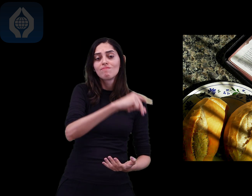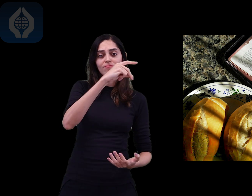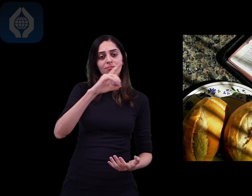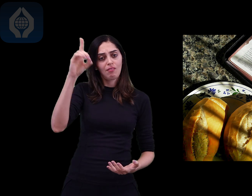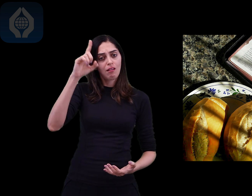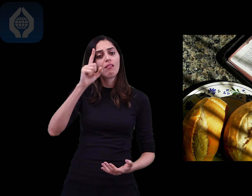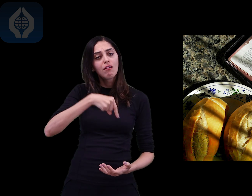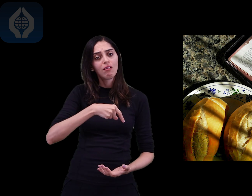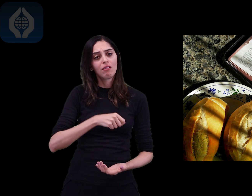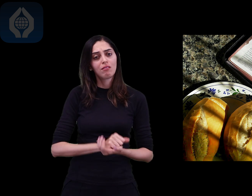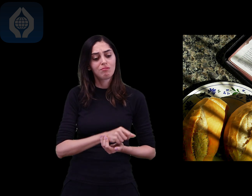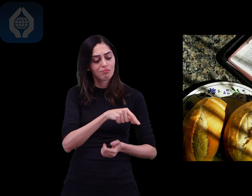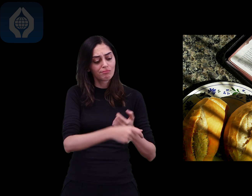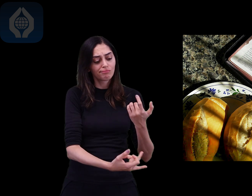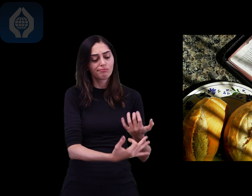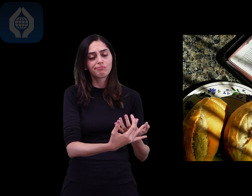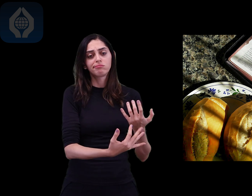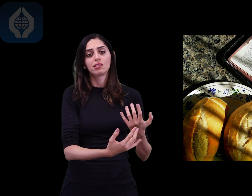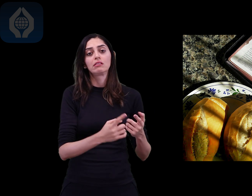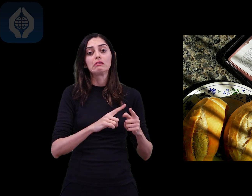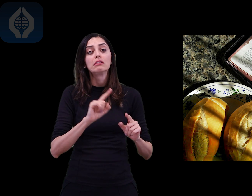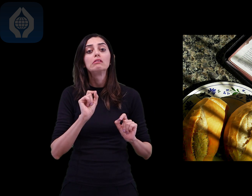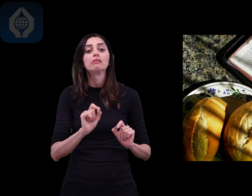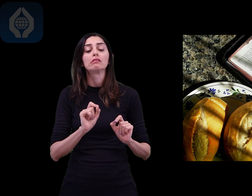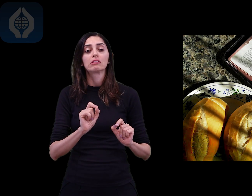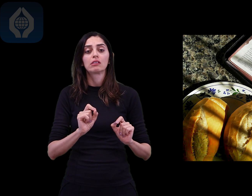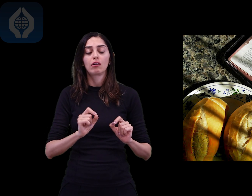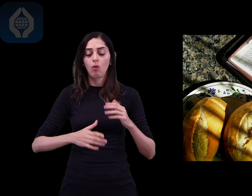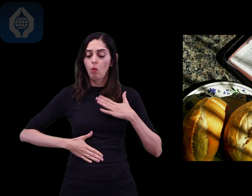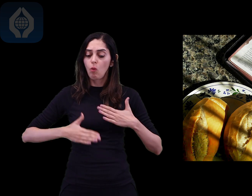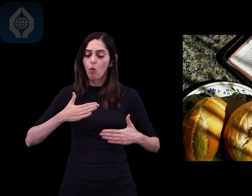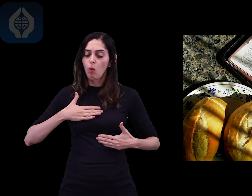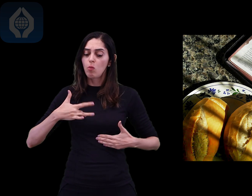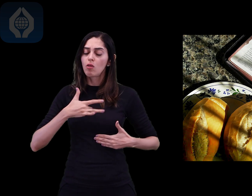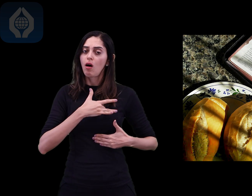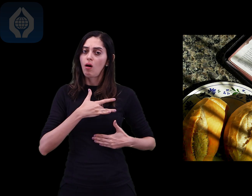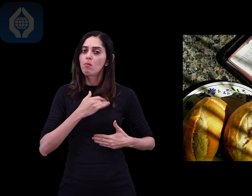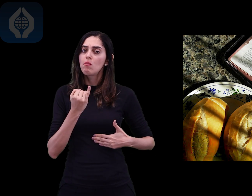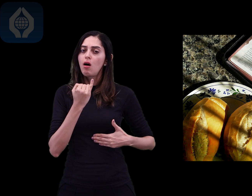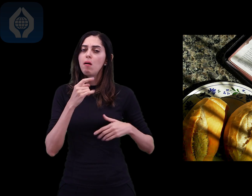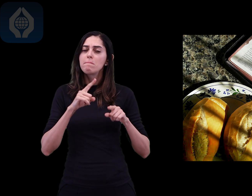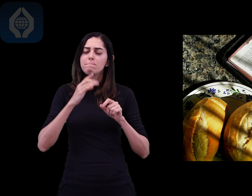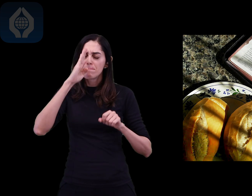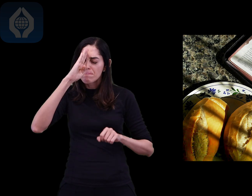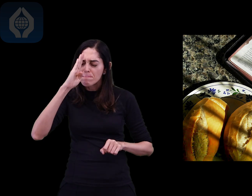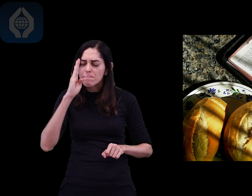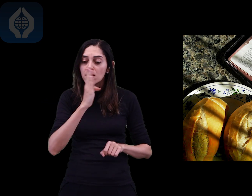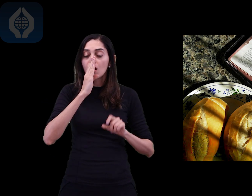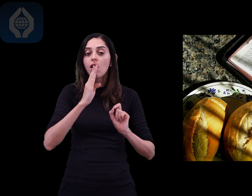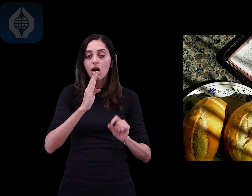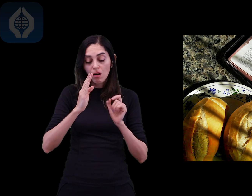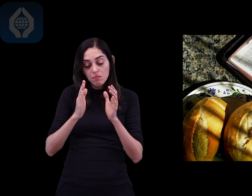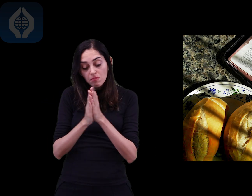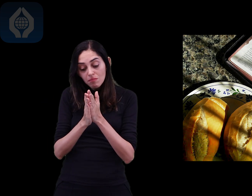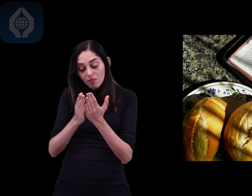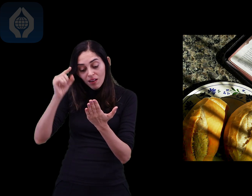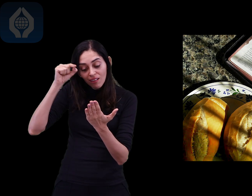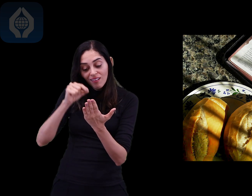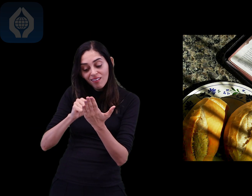Precisamos não apenas de alimento para nossos corpos vivos, mas também precisamos ouvir a palavra de Deus,